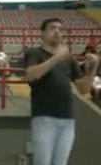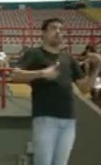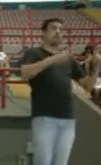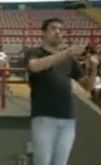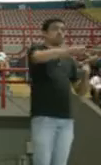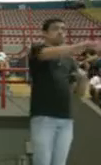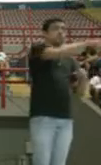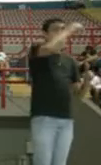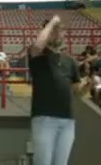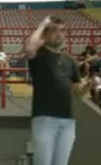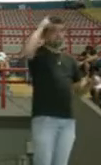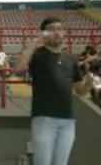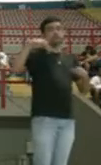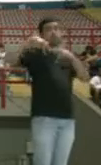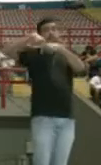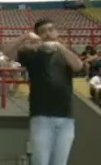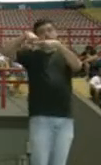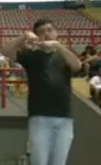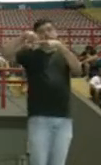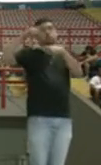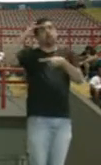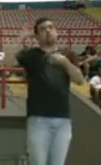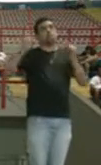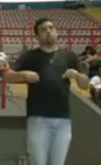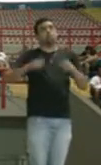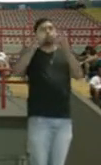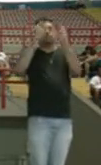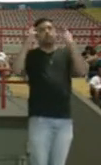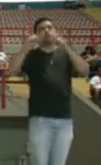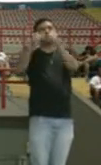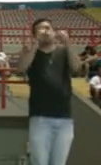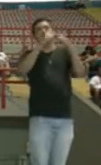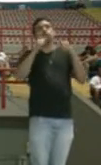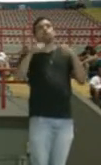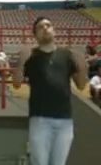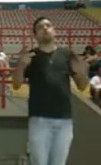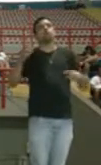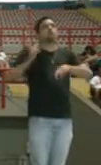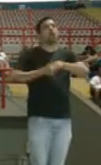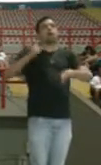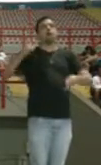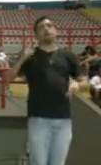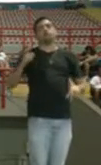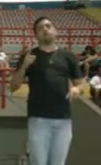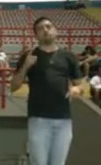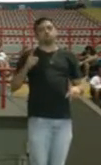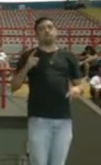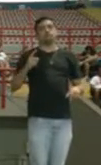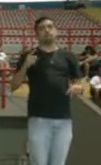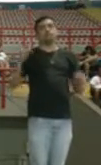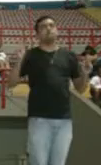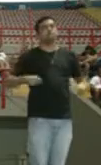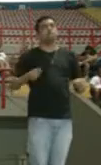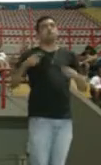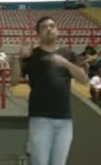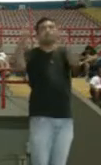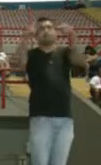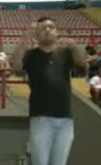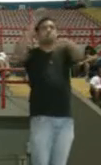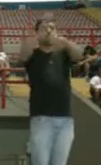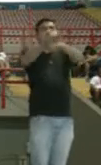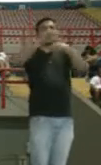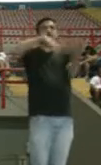do povo. E o anarquismo acha que a gente pode destruir o capitalismo quando? Agora. Vamos parar o